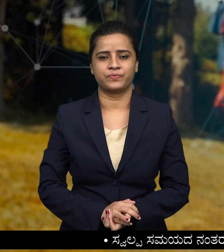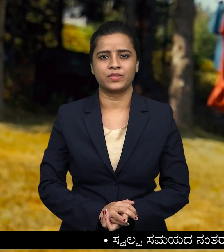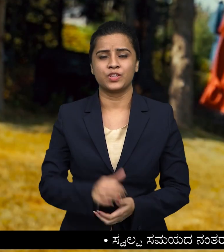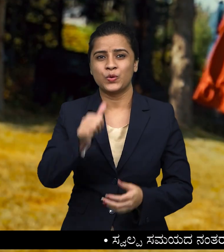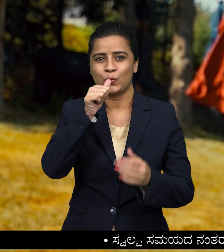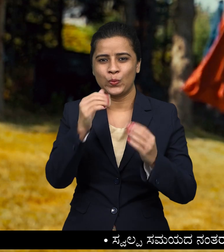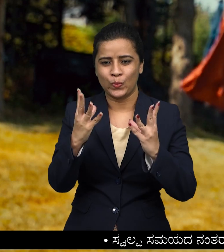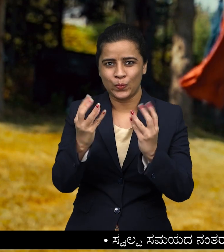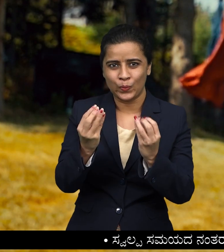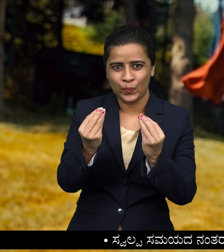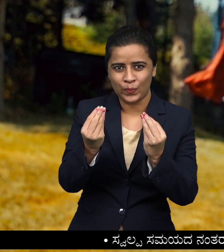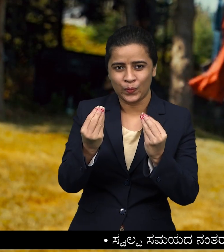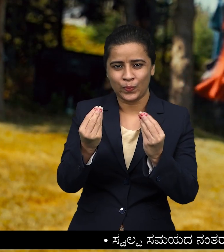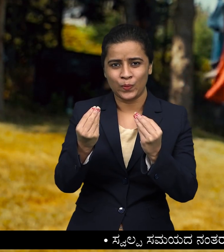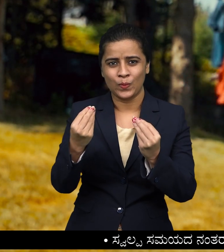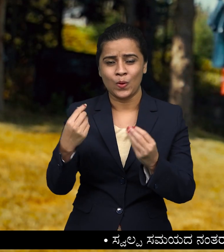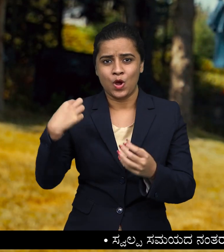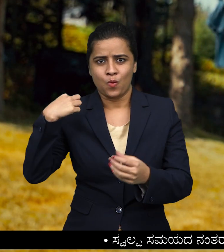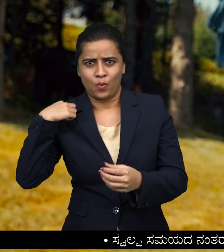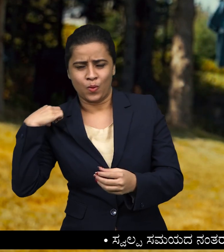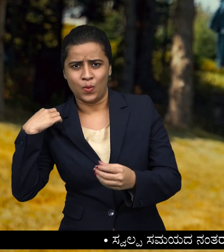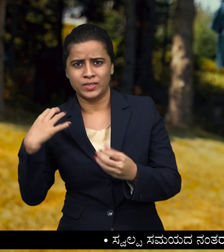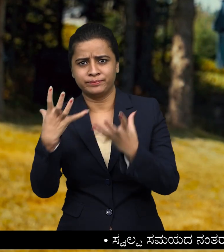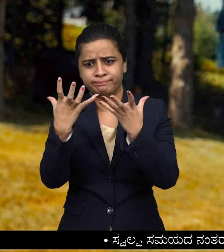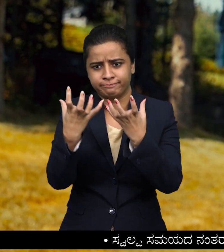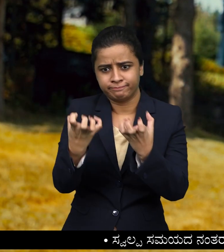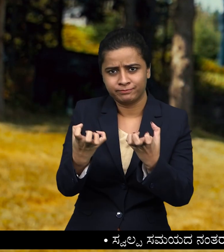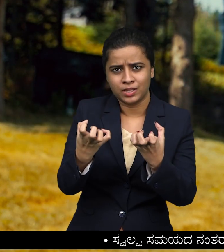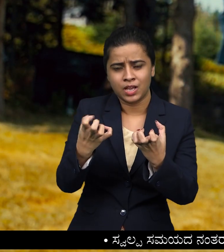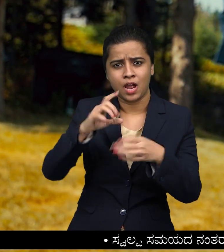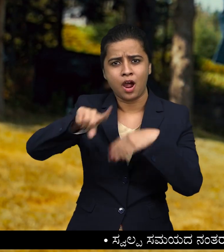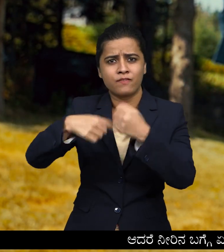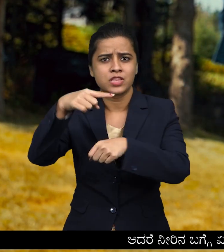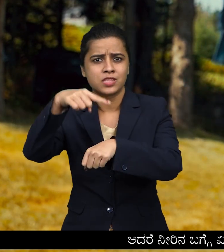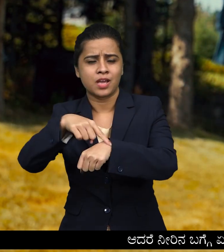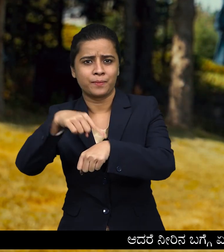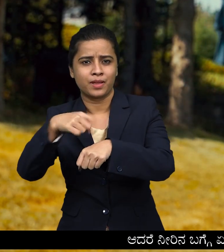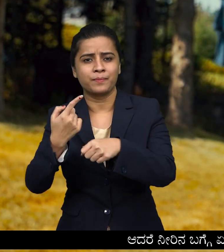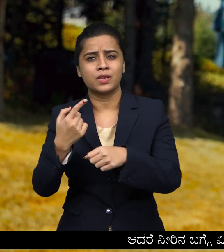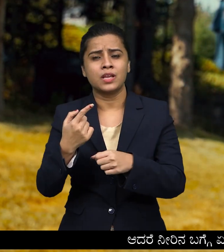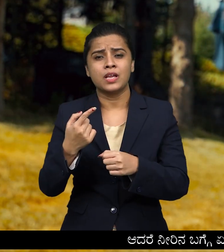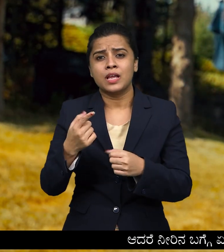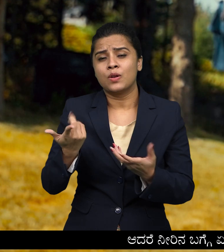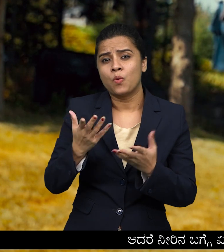ಸ್ವಲ್ಪ ಸಮಯದ ನಂತರ ಒದ್ದೆಯಾದ ಬಟ್ಟೆಗಳು ಒಣಗುತ್ತವೆ. ಆದರೆ ನೀರಿನ ಬಗ್ಗೆ